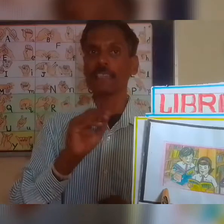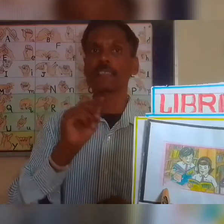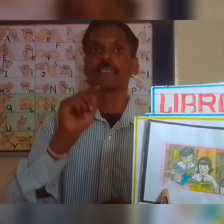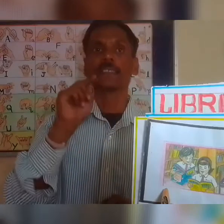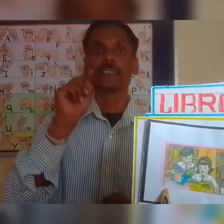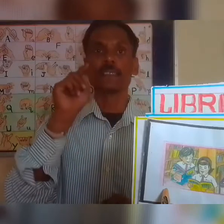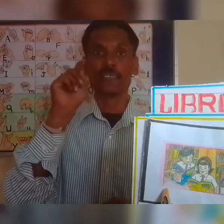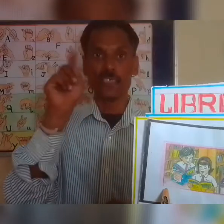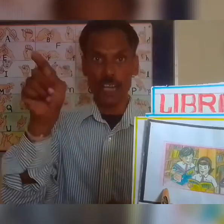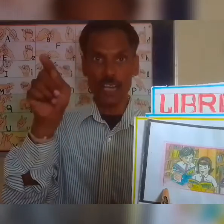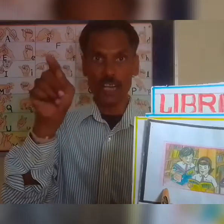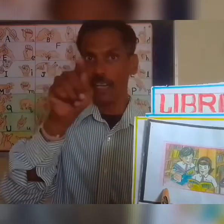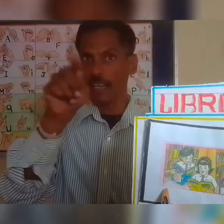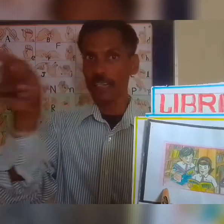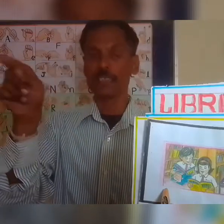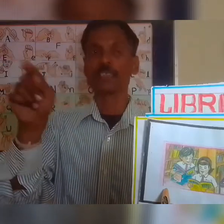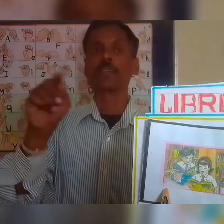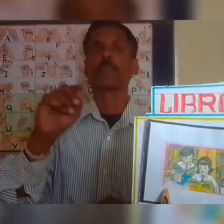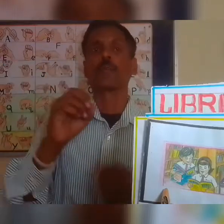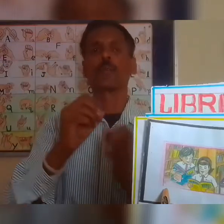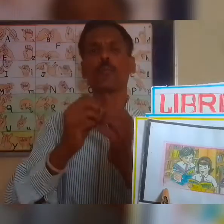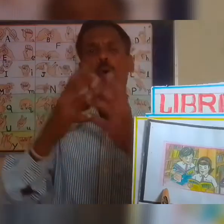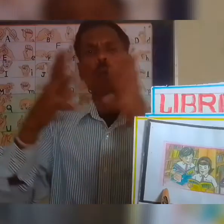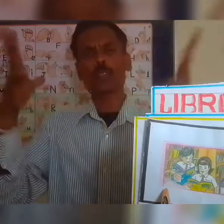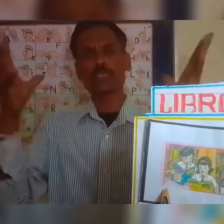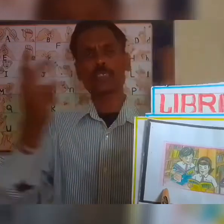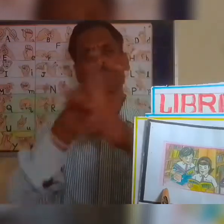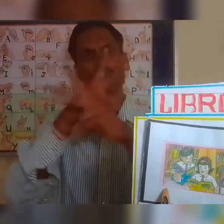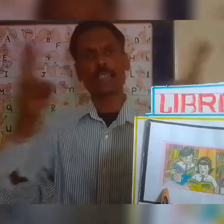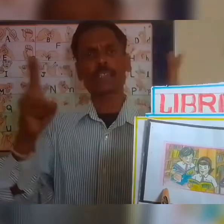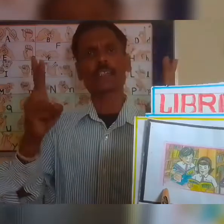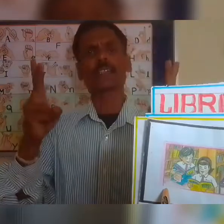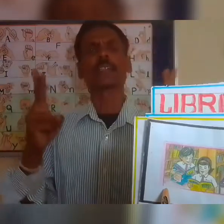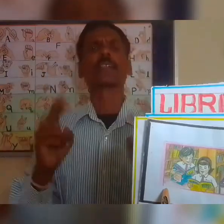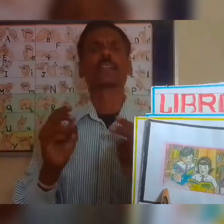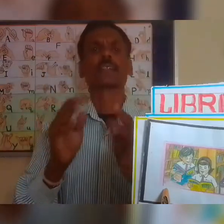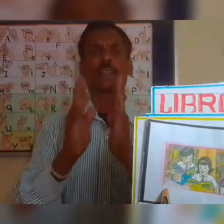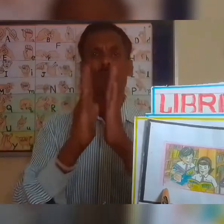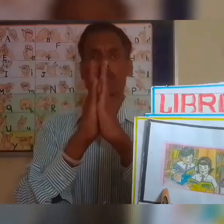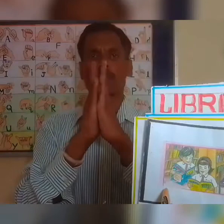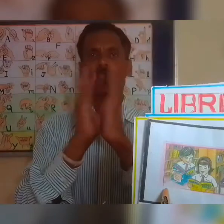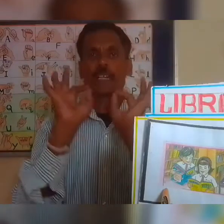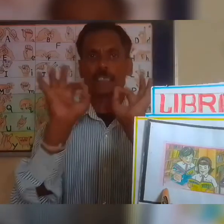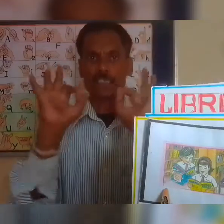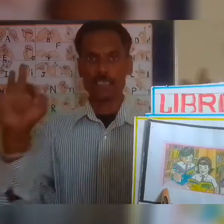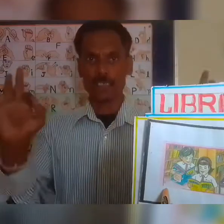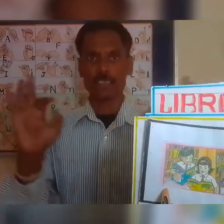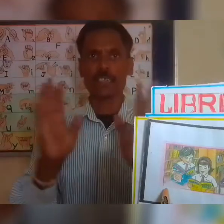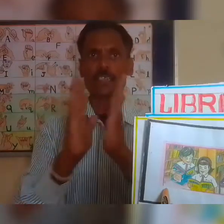जहां बहुत सी अच्छे अच्छे